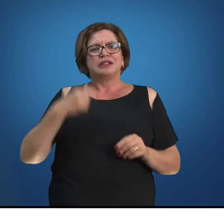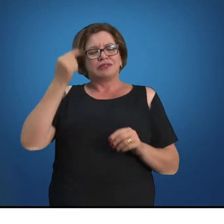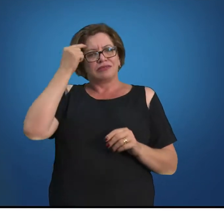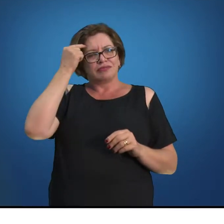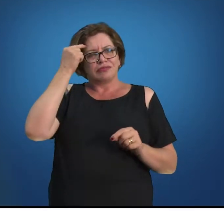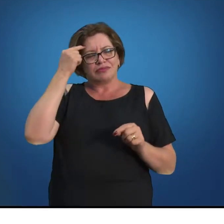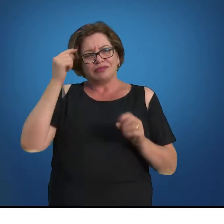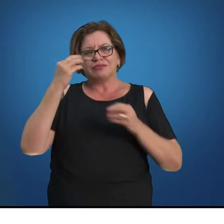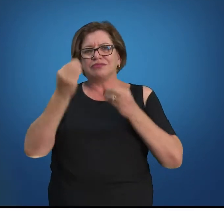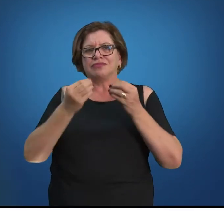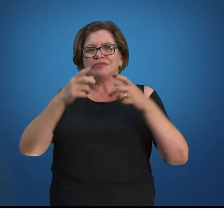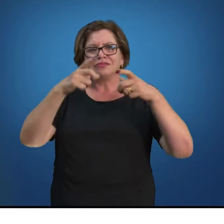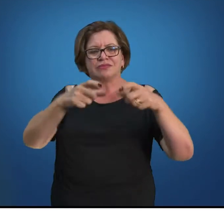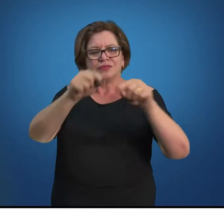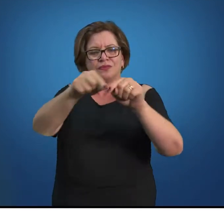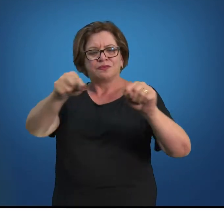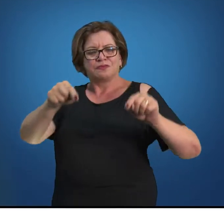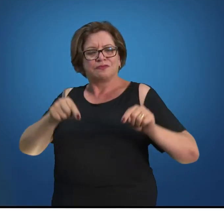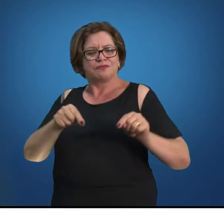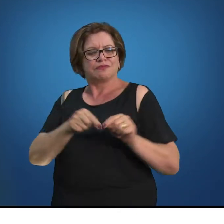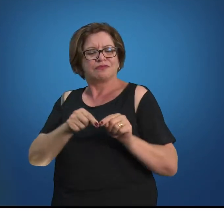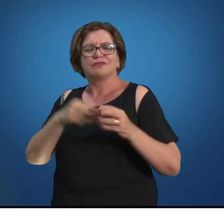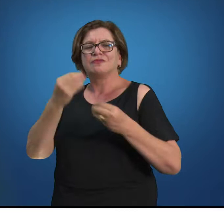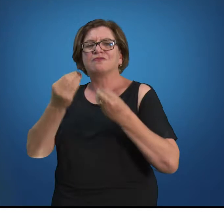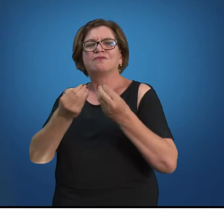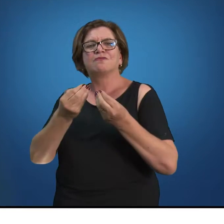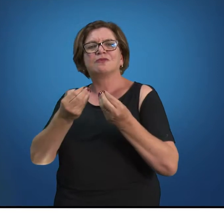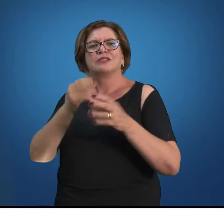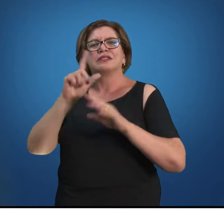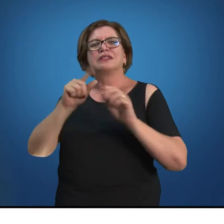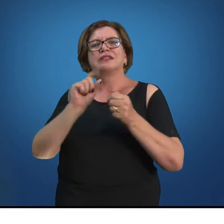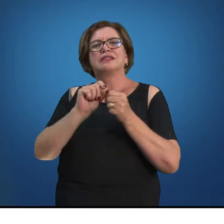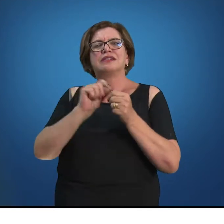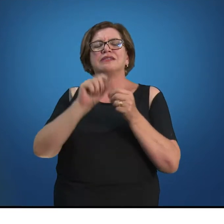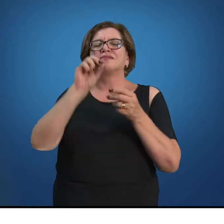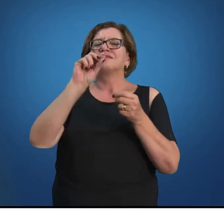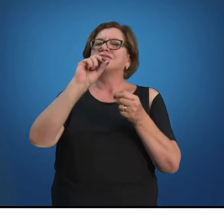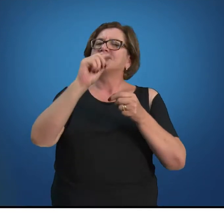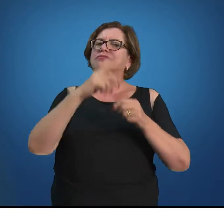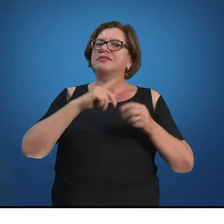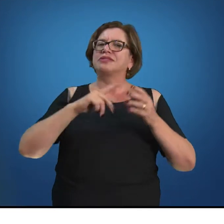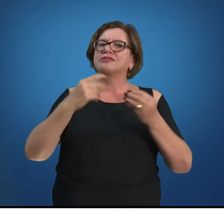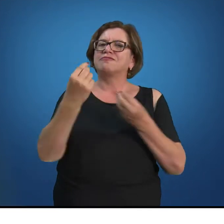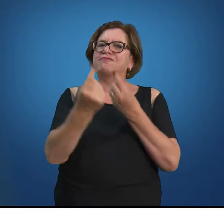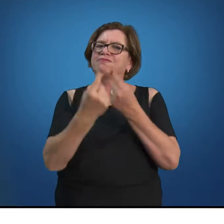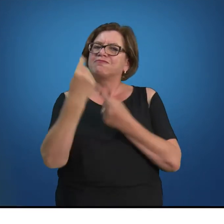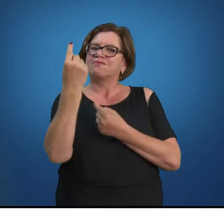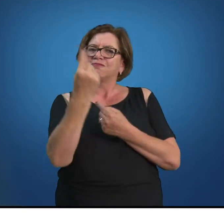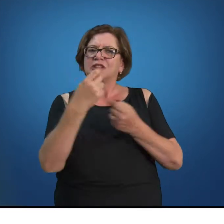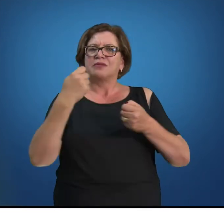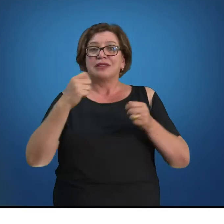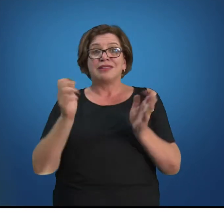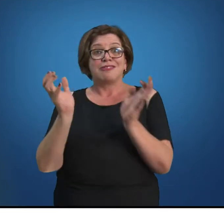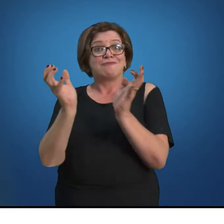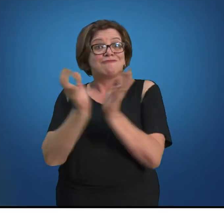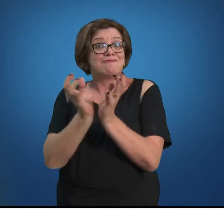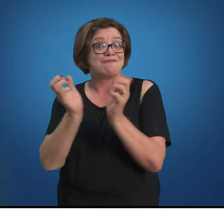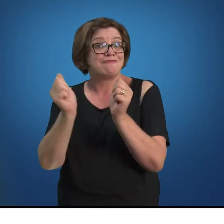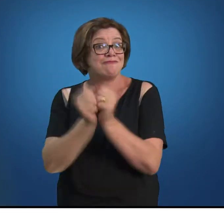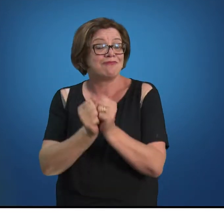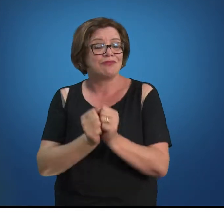lote, cada ponto, cada ação individual, ela deve ter uma ação